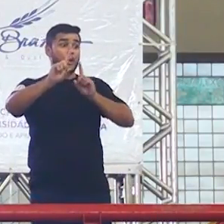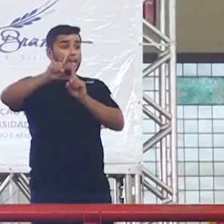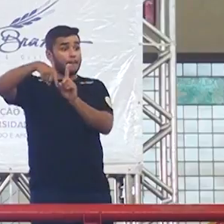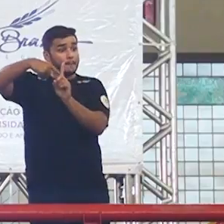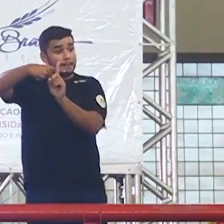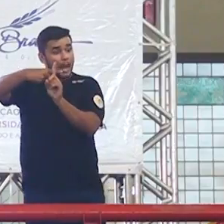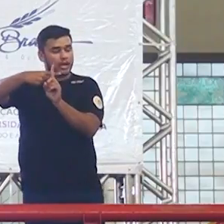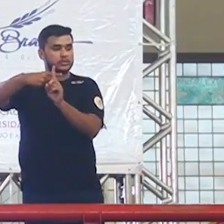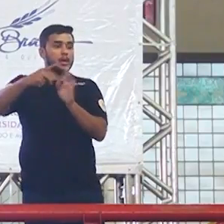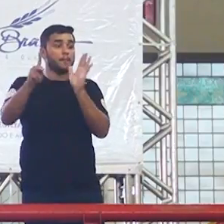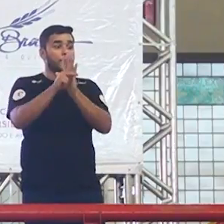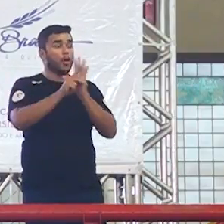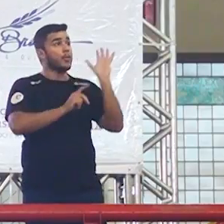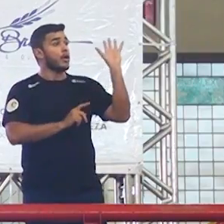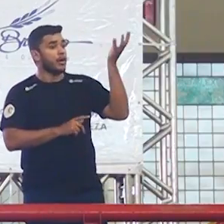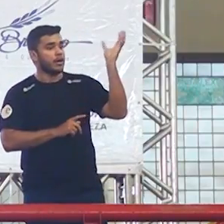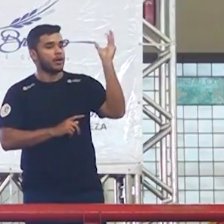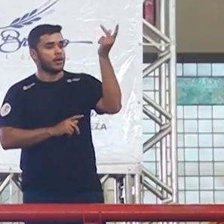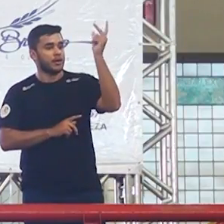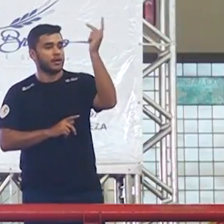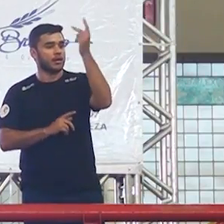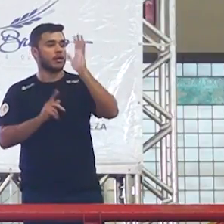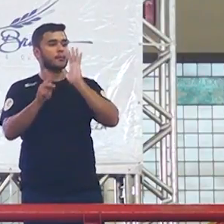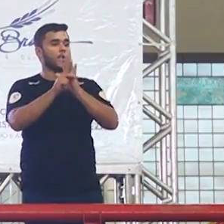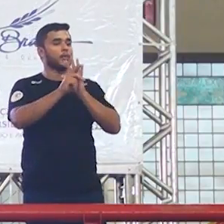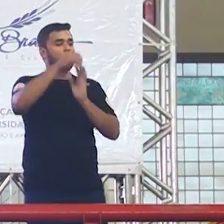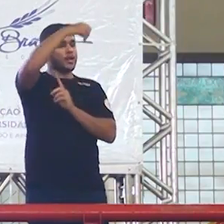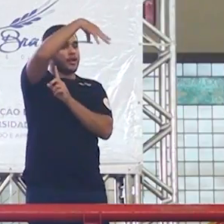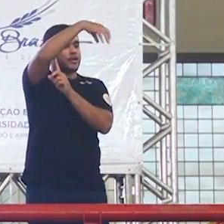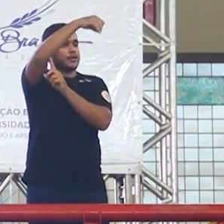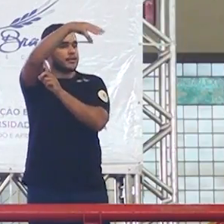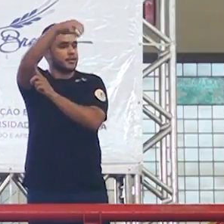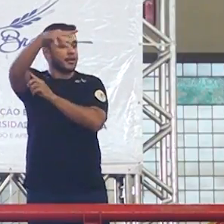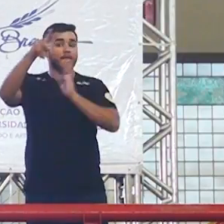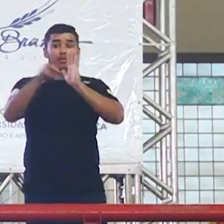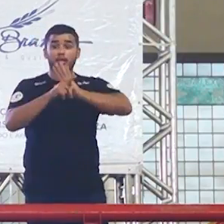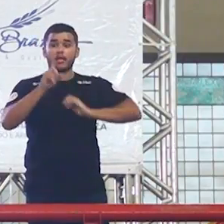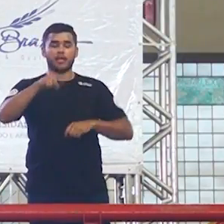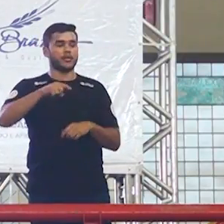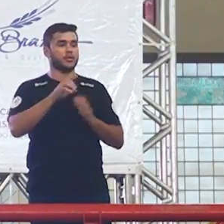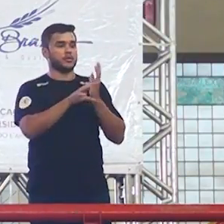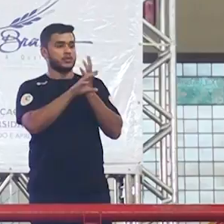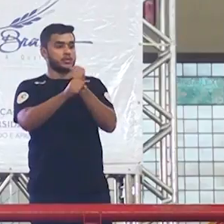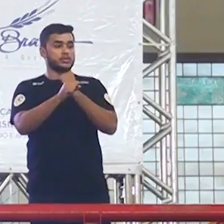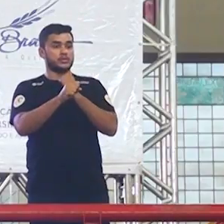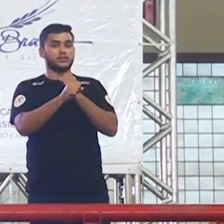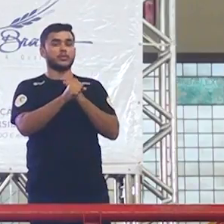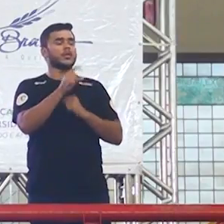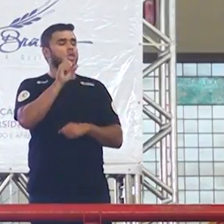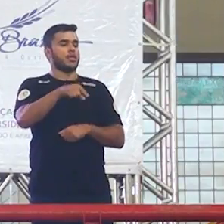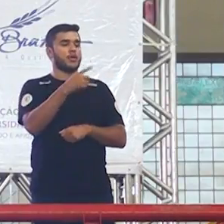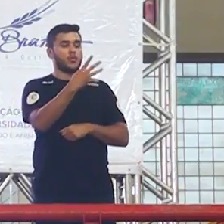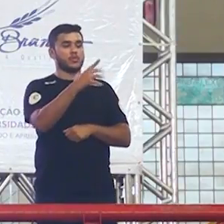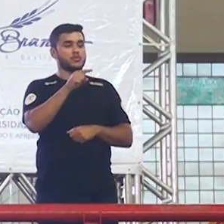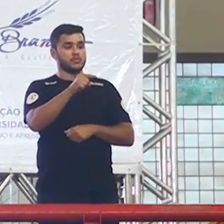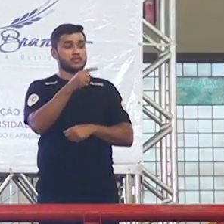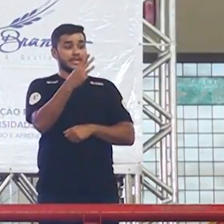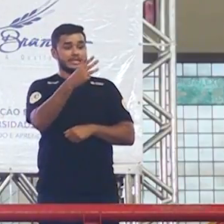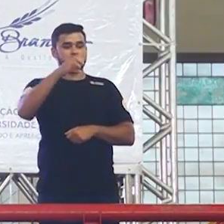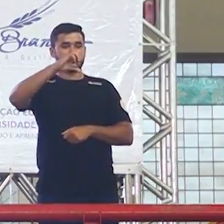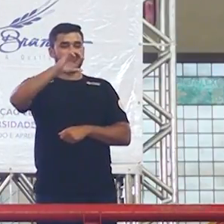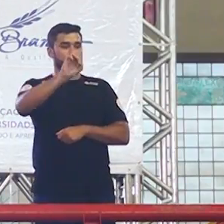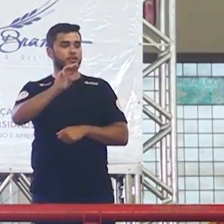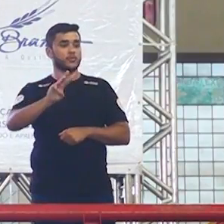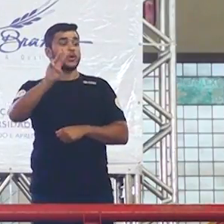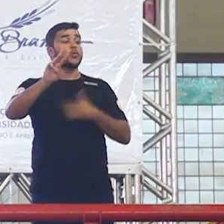mais as potências das 4 lâmpadas, que é 320, vai dar 4.390 watts. Qual é o item